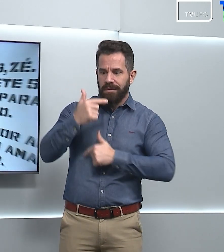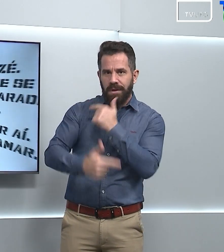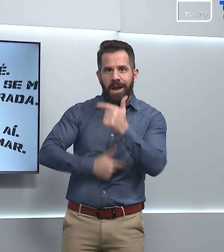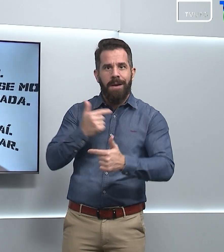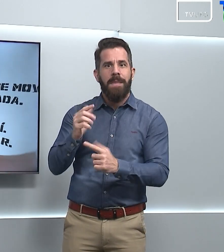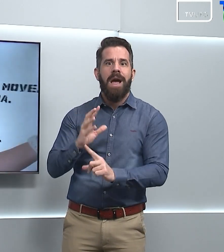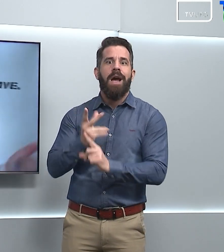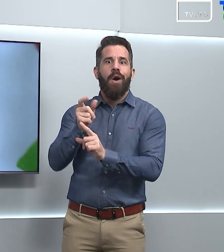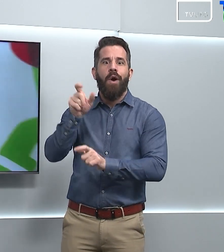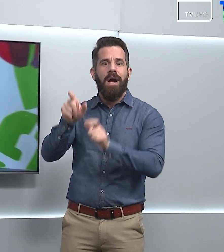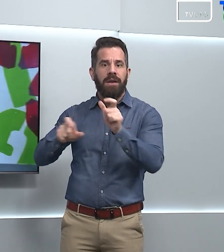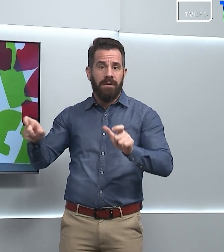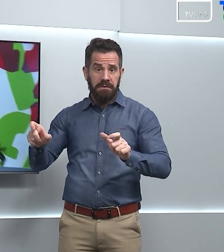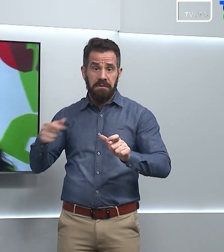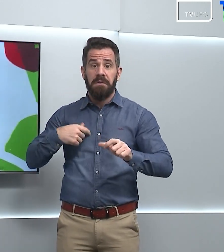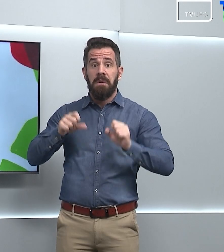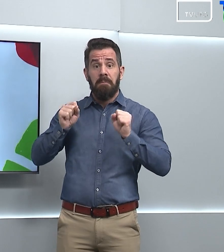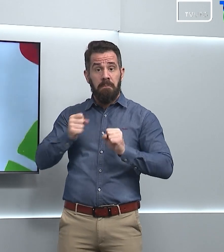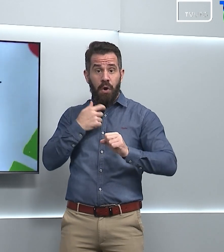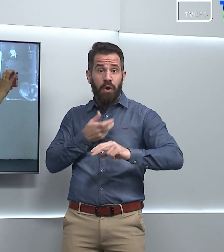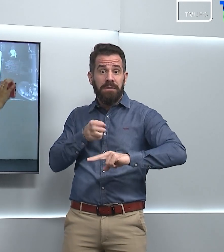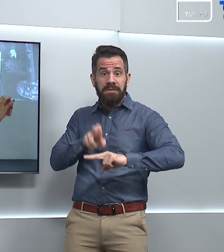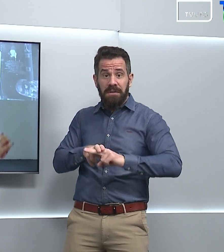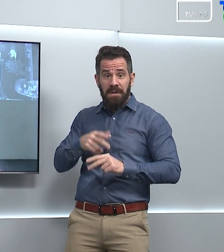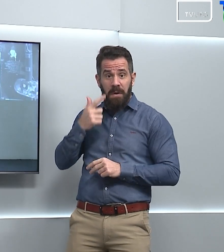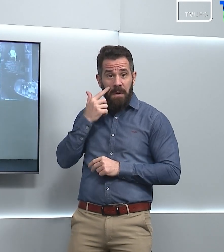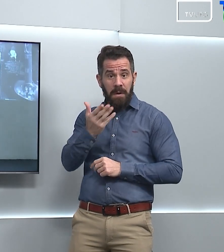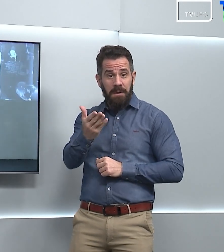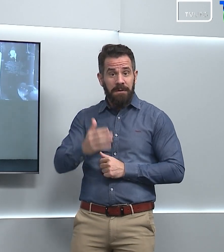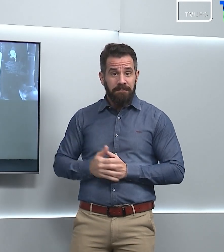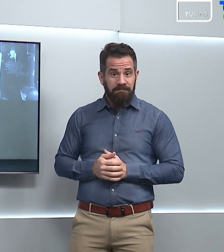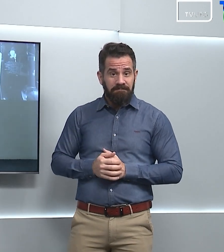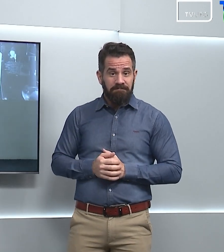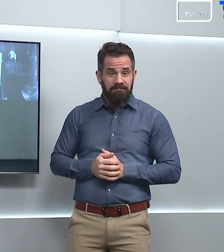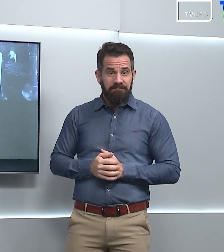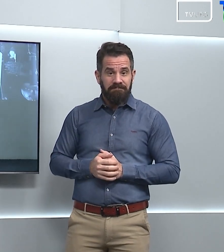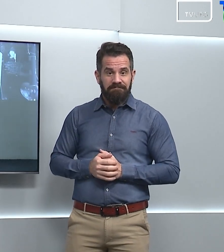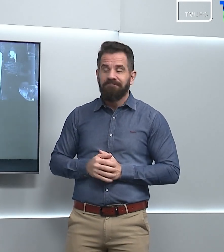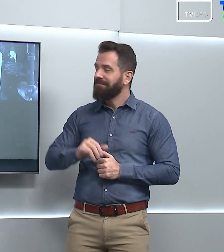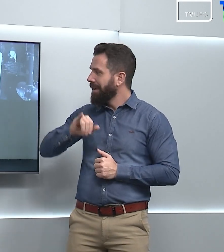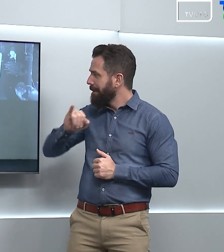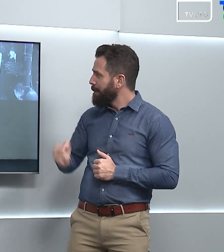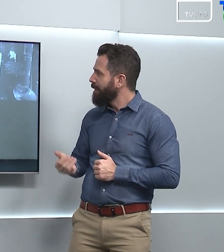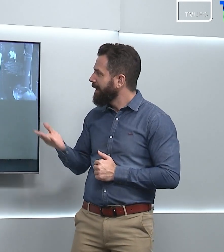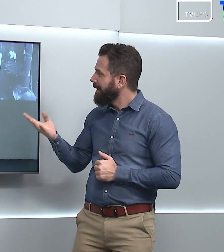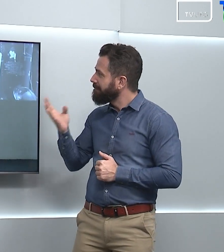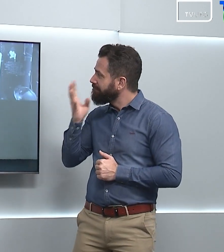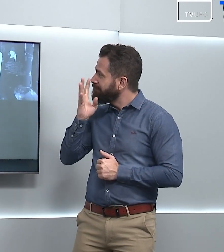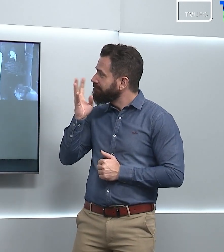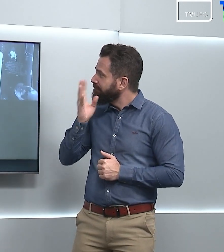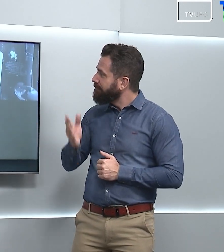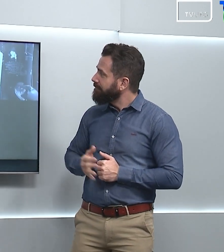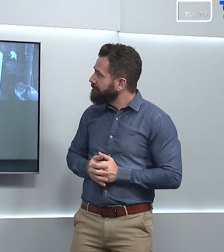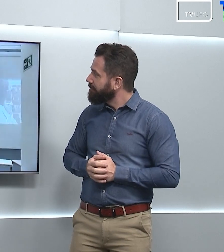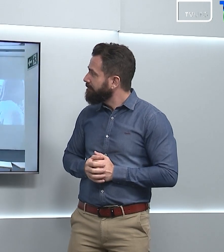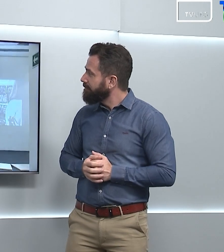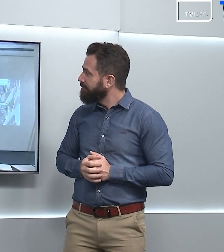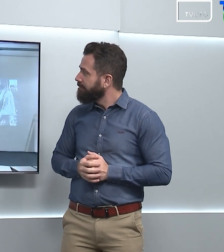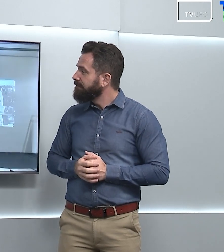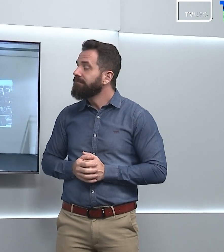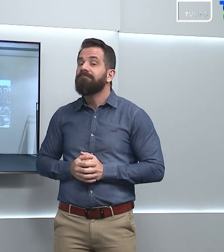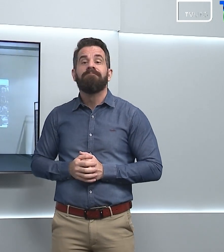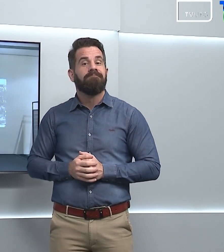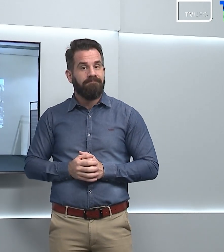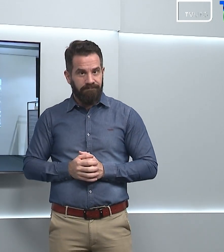o que está acontecendo. A gente pode até sentar e observar o cotidiano. E sempre